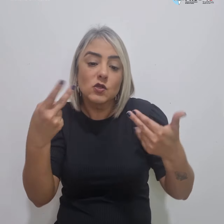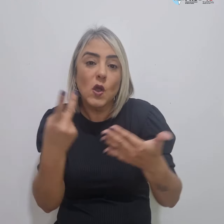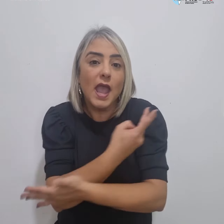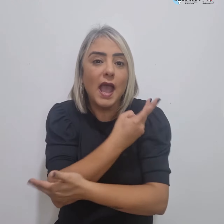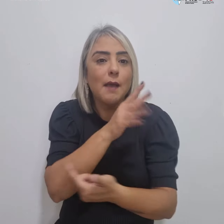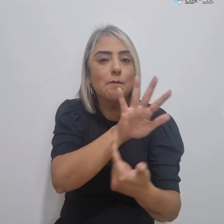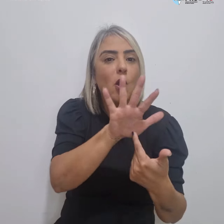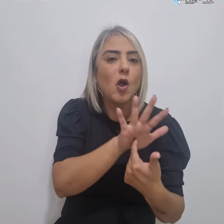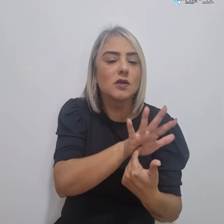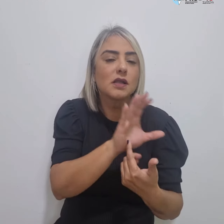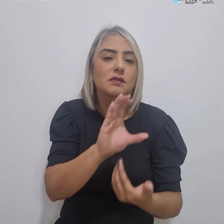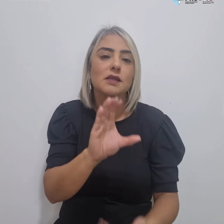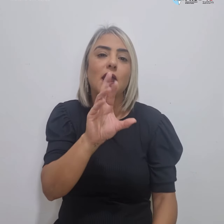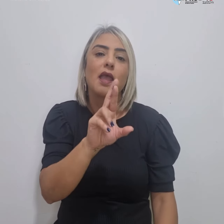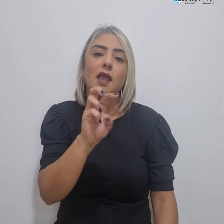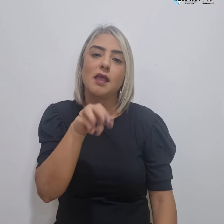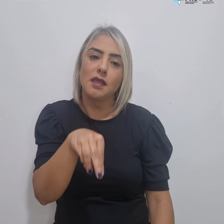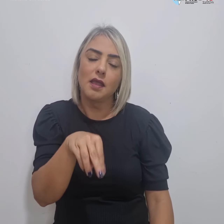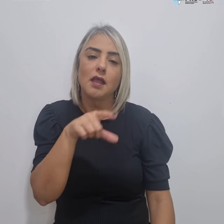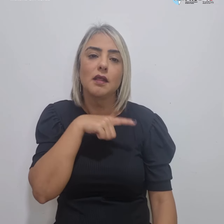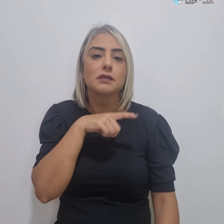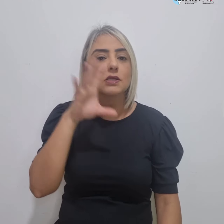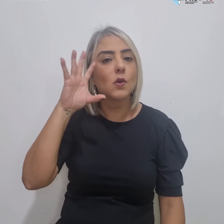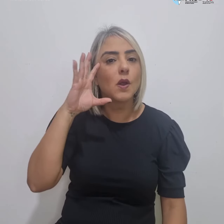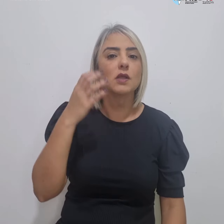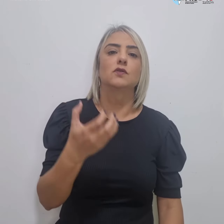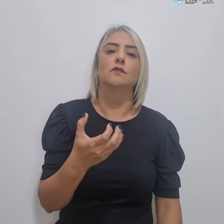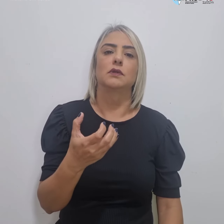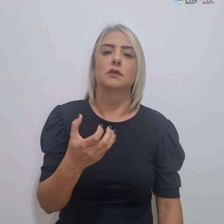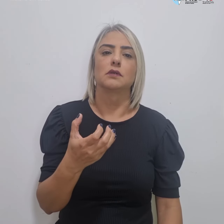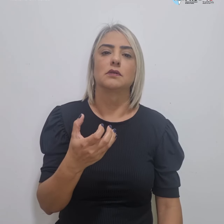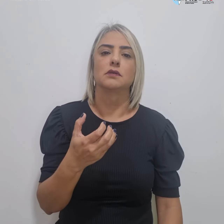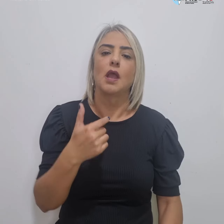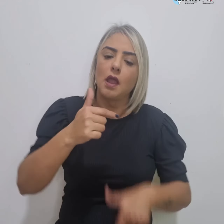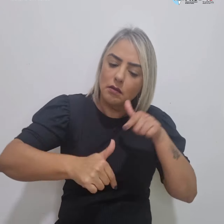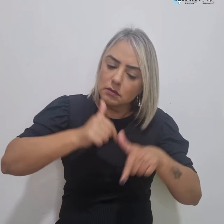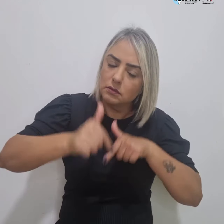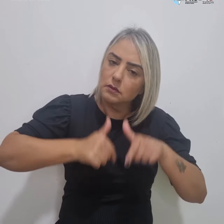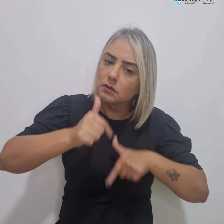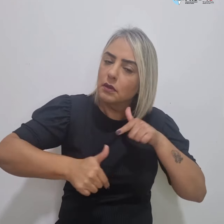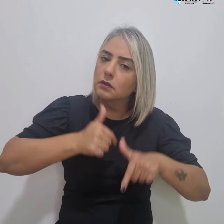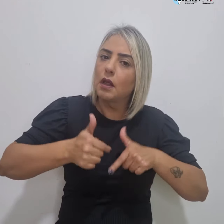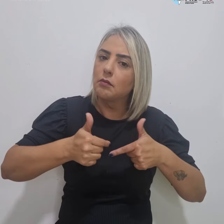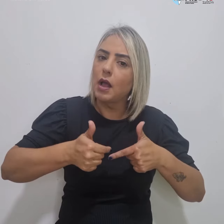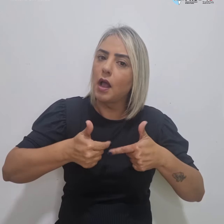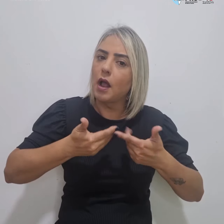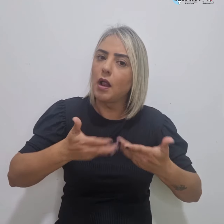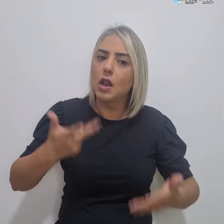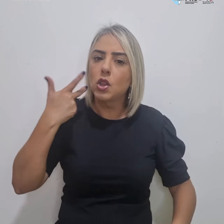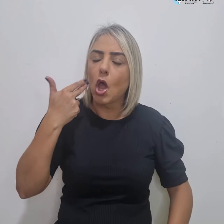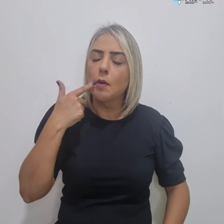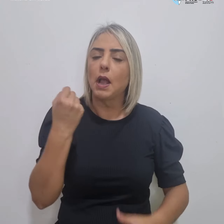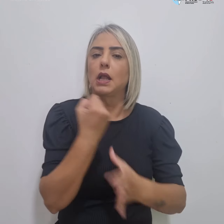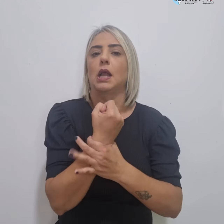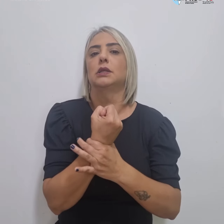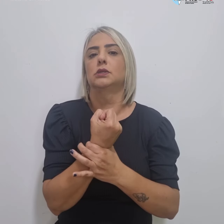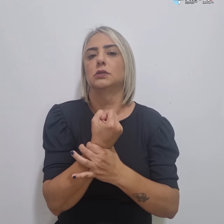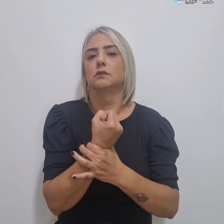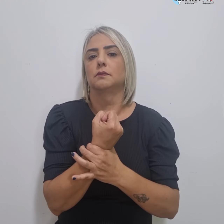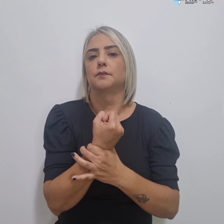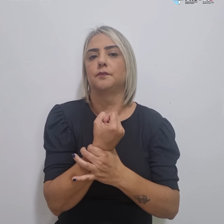apontadas pelo CRM sejam sanadas e o funcionamento do pronto-socorro seja garantido.